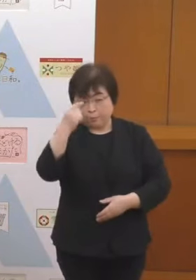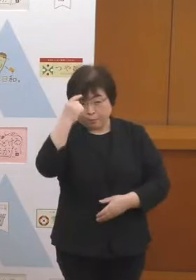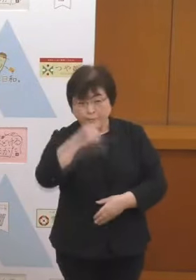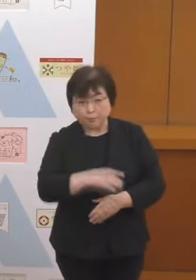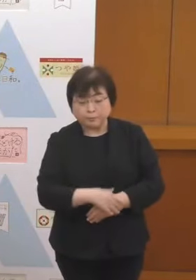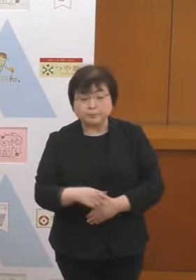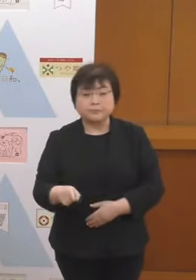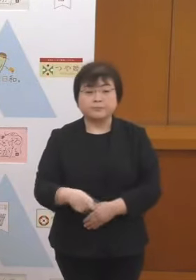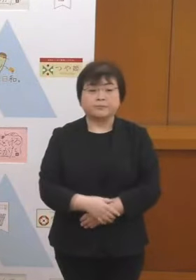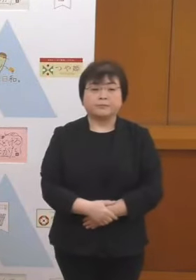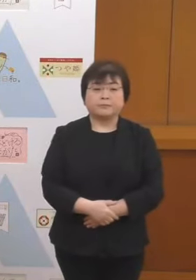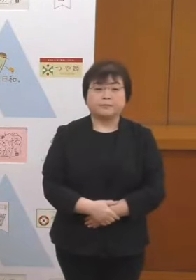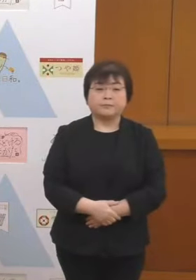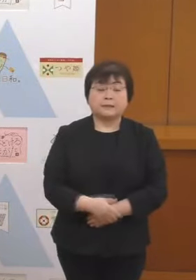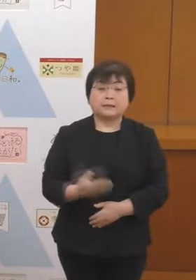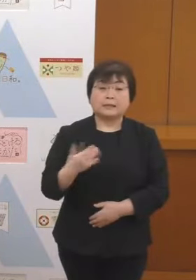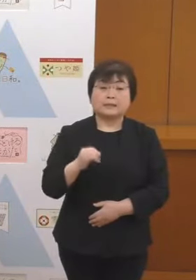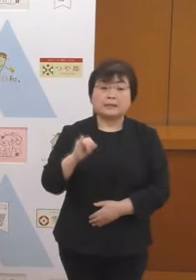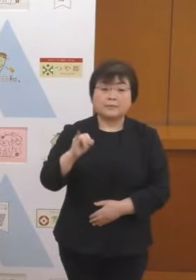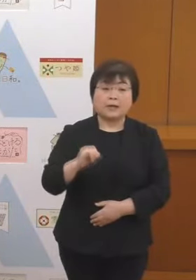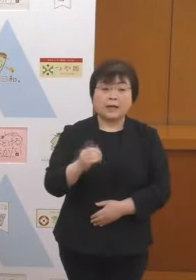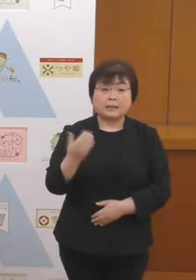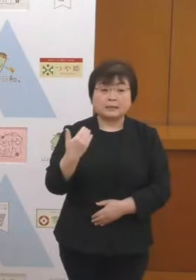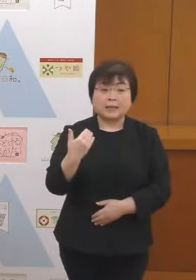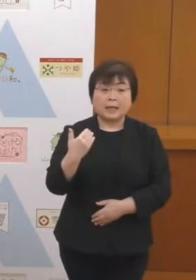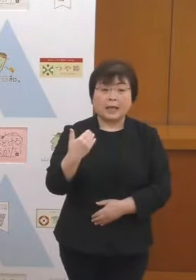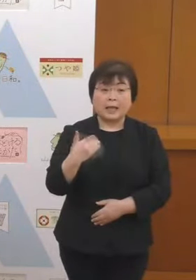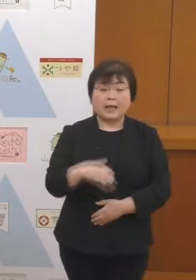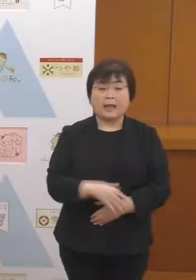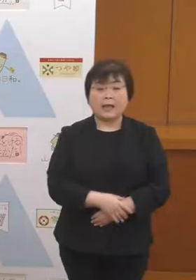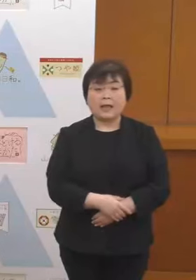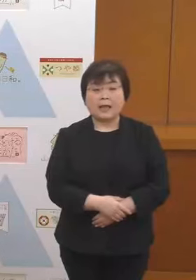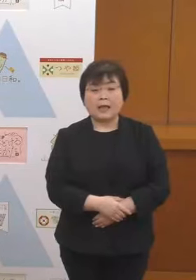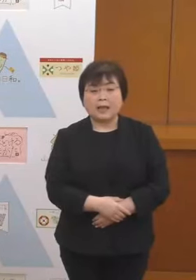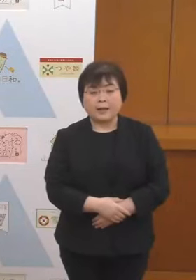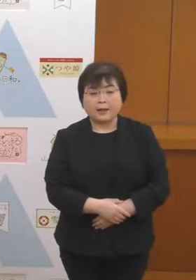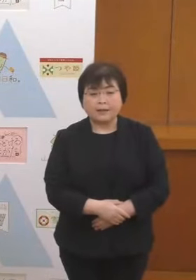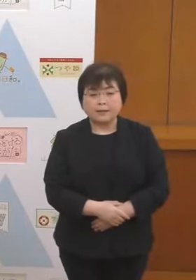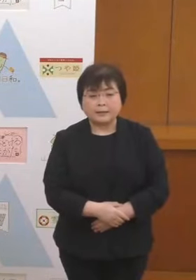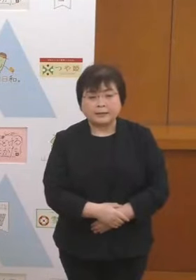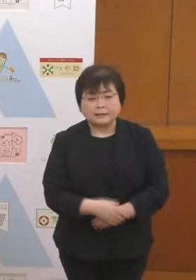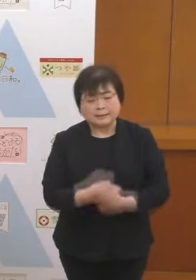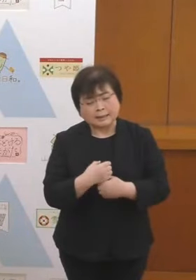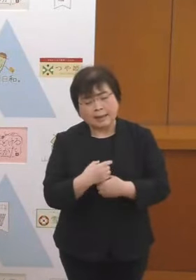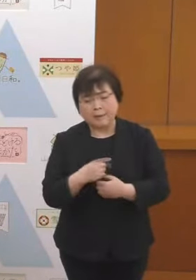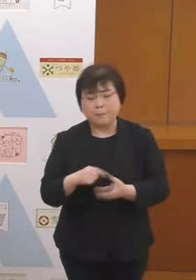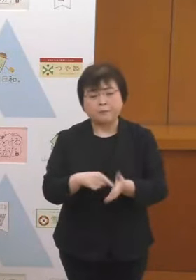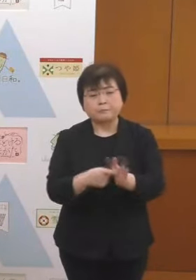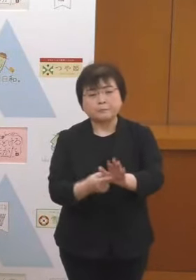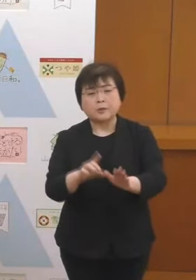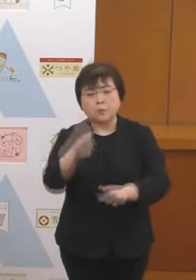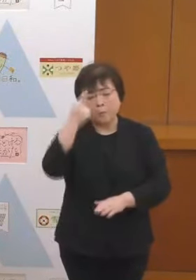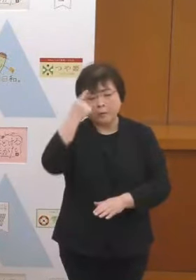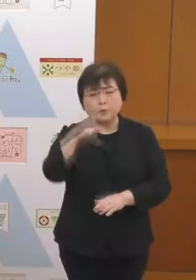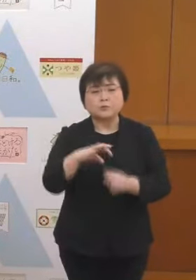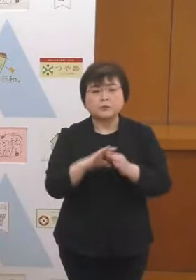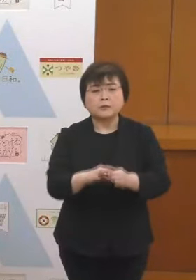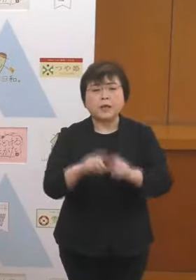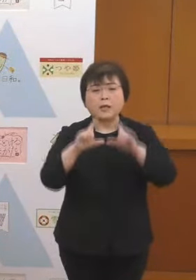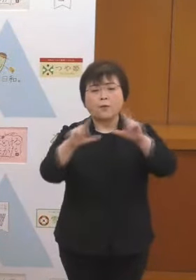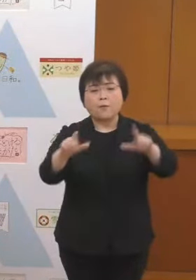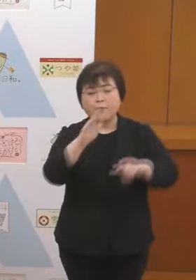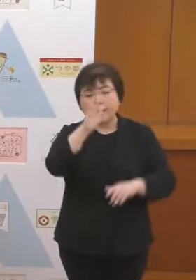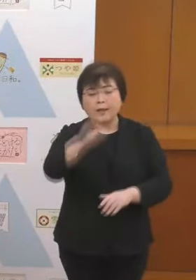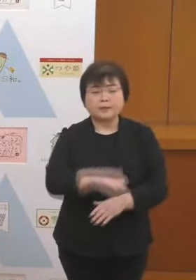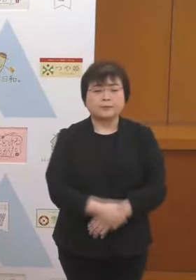もえっと知事は以前あの事業へあの懸念というのもあの示されていたかと思うんですがあの受け止めをお願いいたし